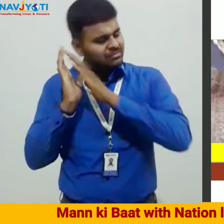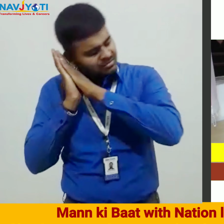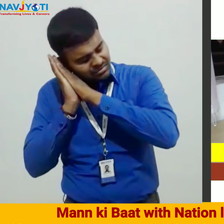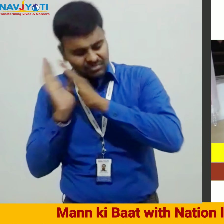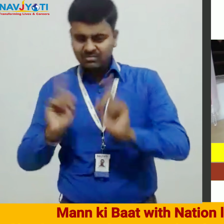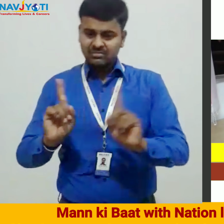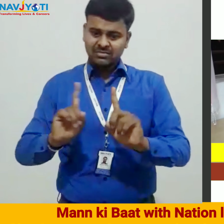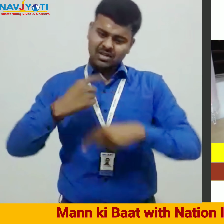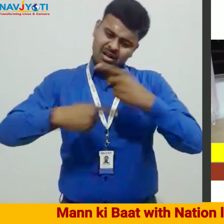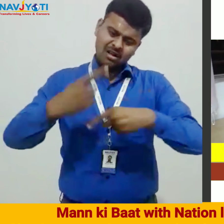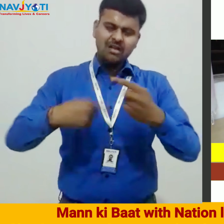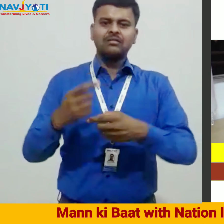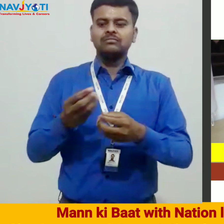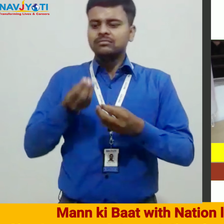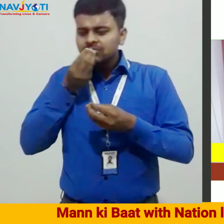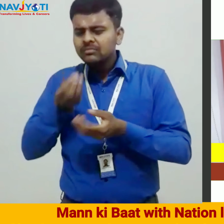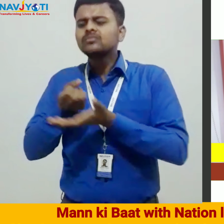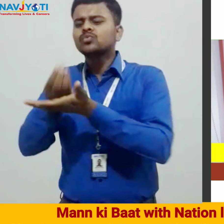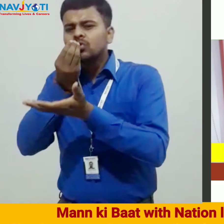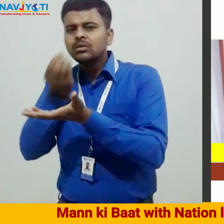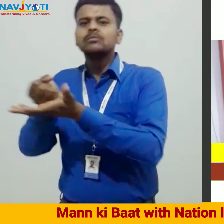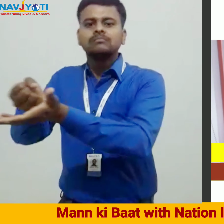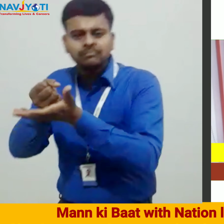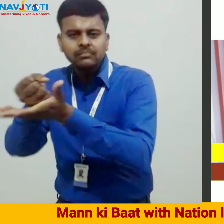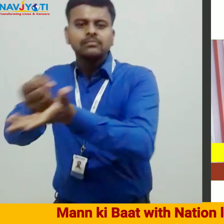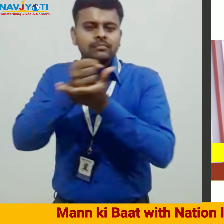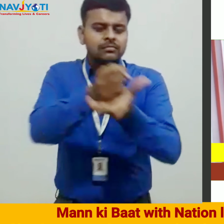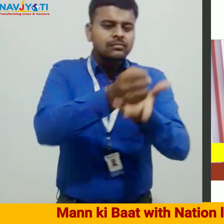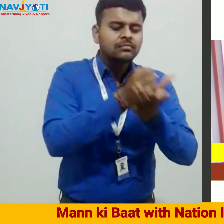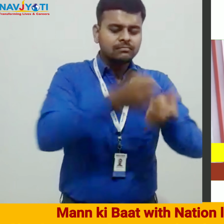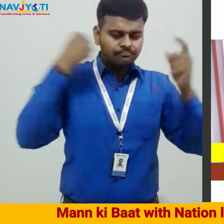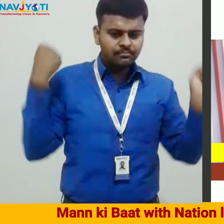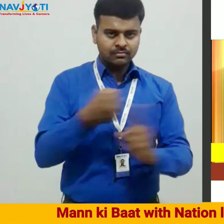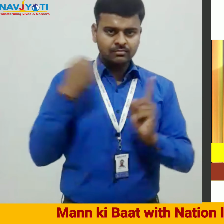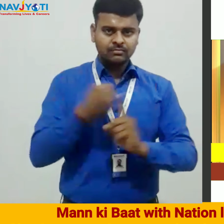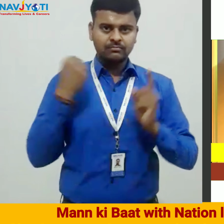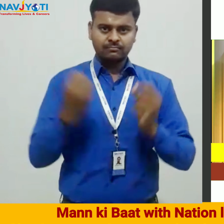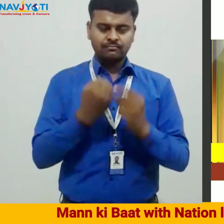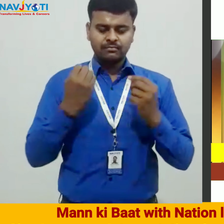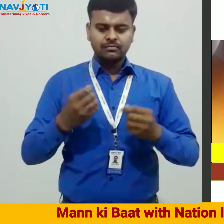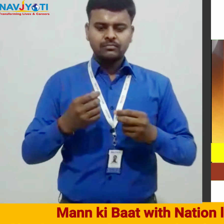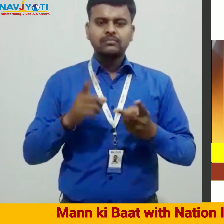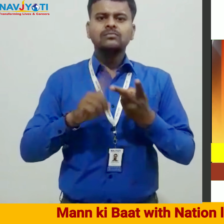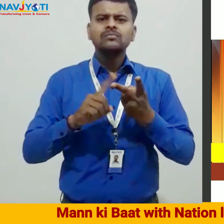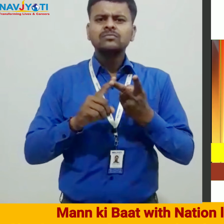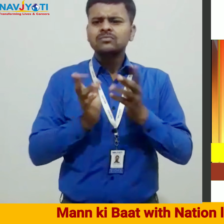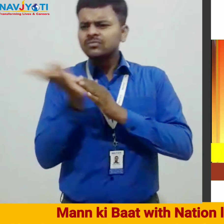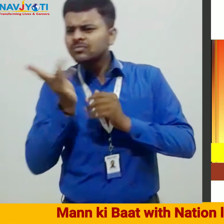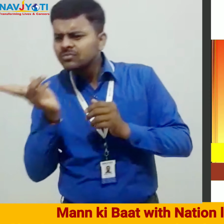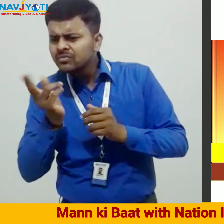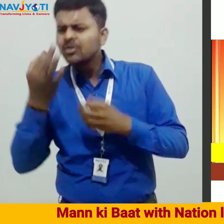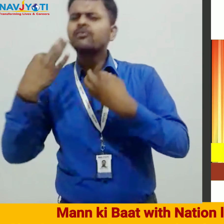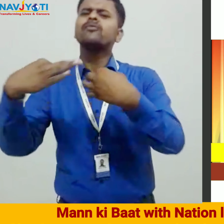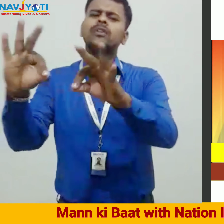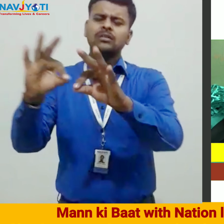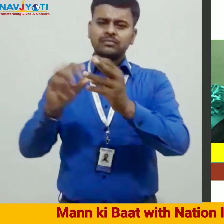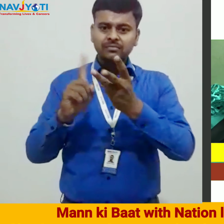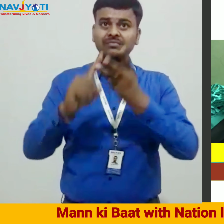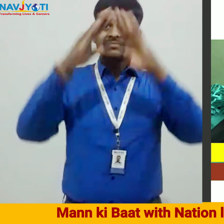हर कोई अपने सामर्थ्य के हिसाब से इस लड़ाई को लड़ रहा है। कोई किराया माफ कर रहा